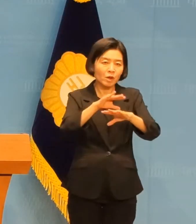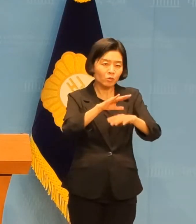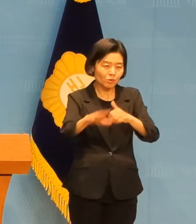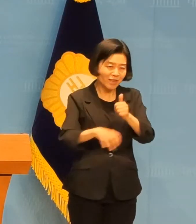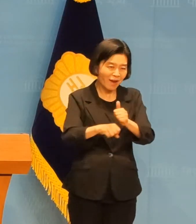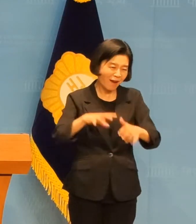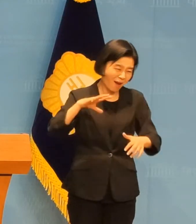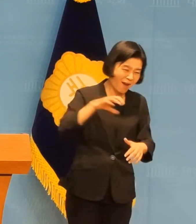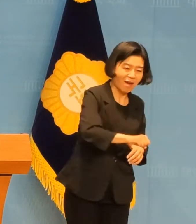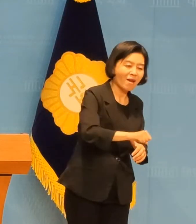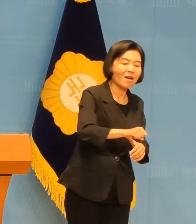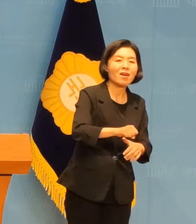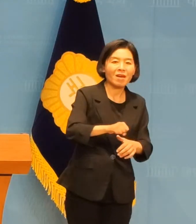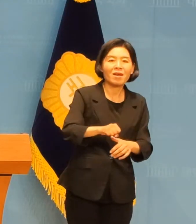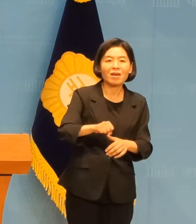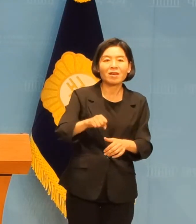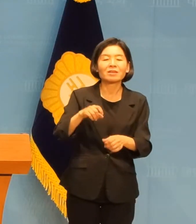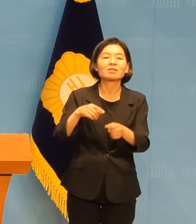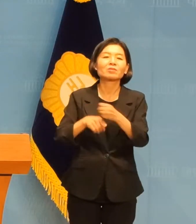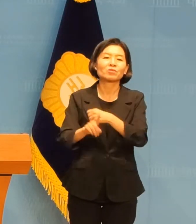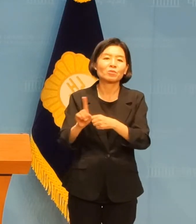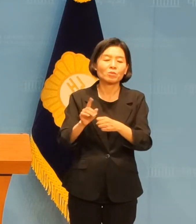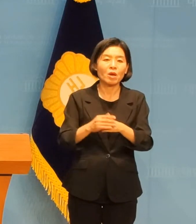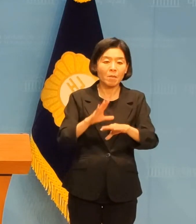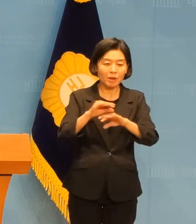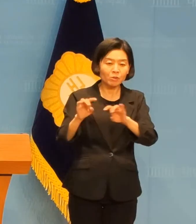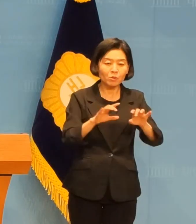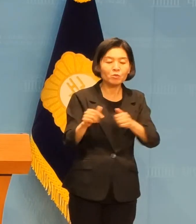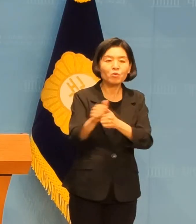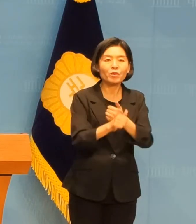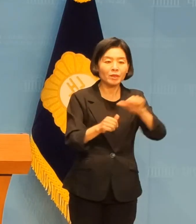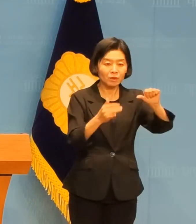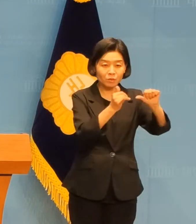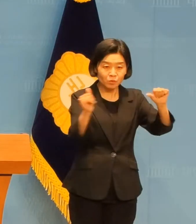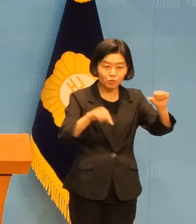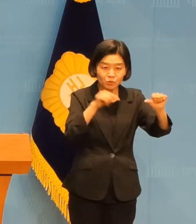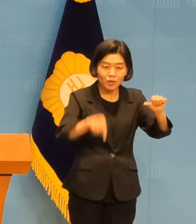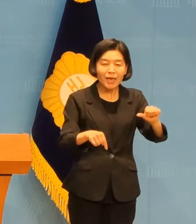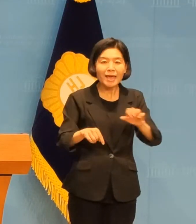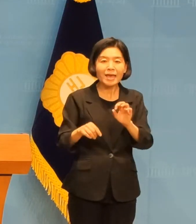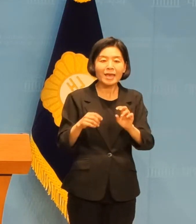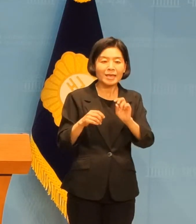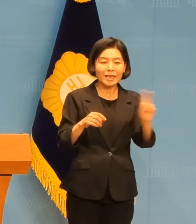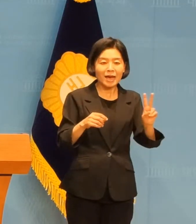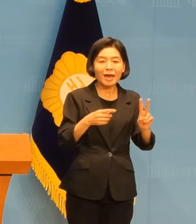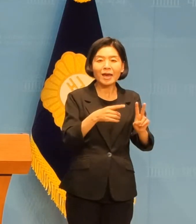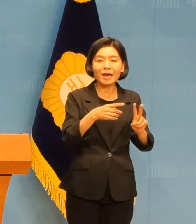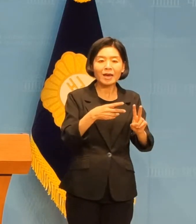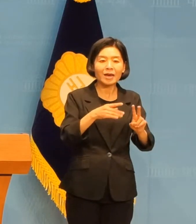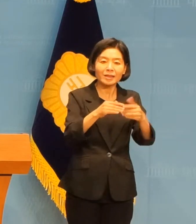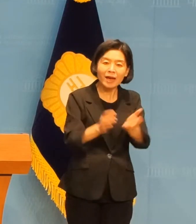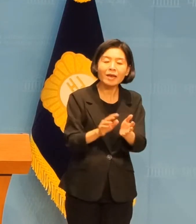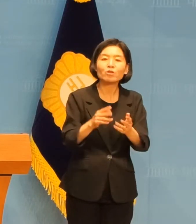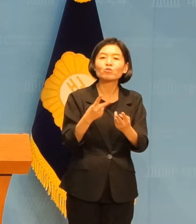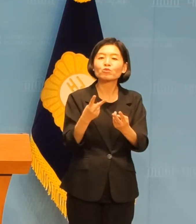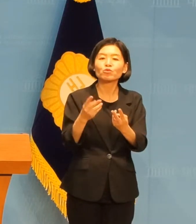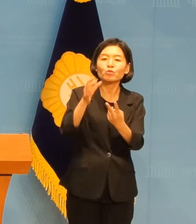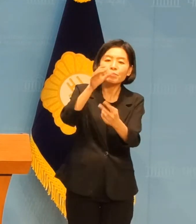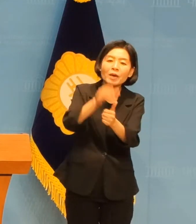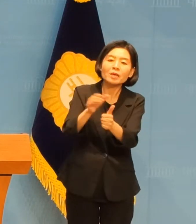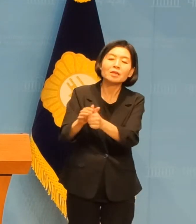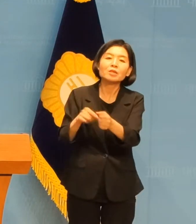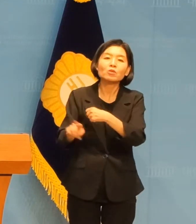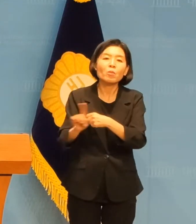때문이었습니다. 당시 방통위원 5명 중 야당목 방통위원 2명을 둔 것은 방송의 독립을 지키기